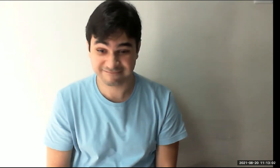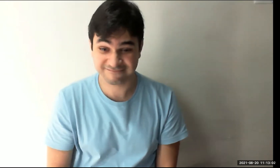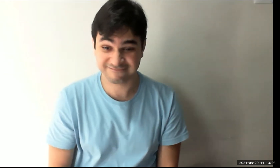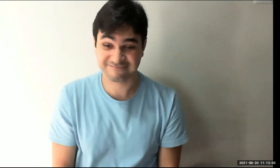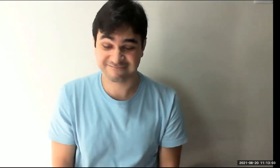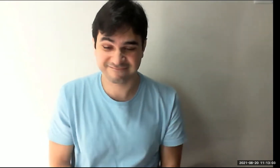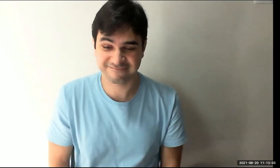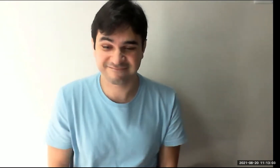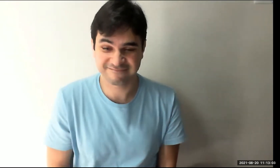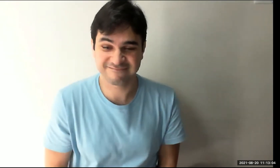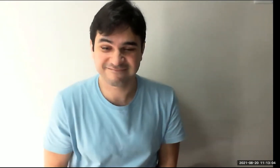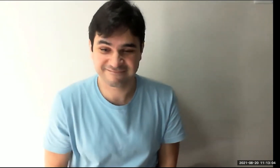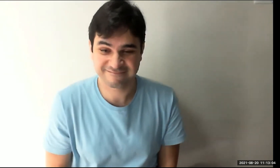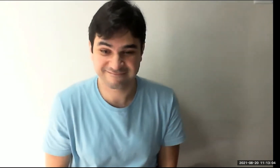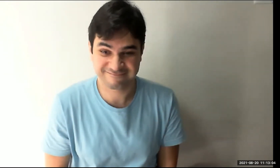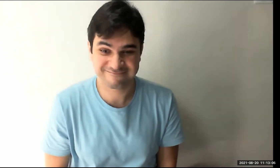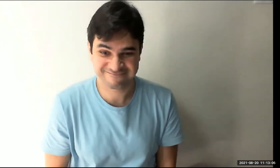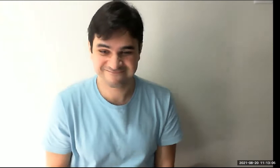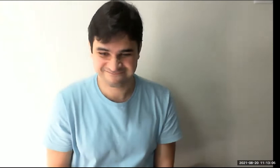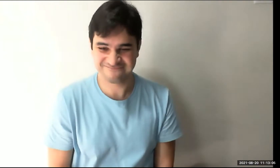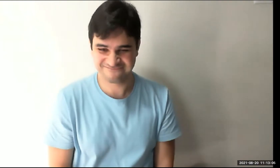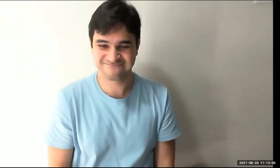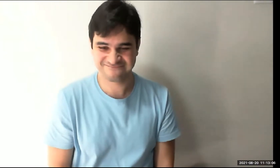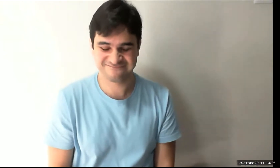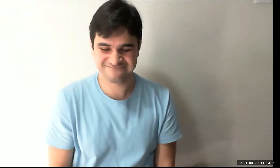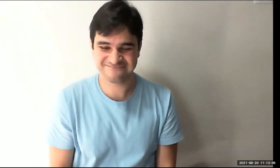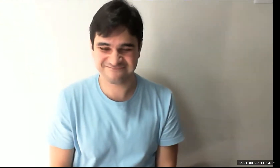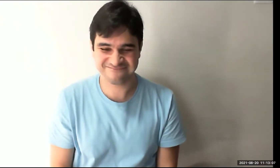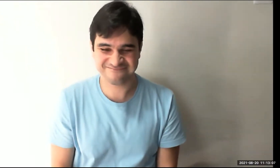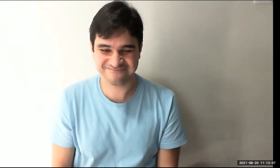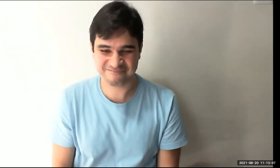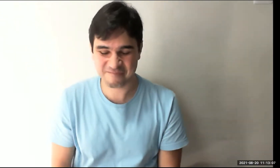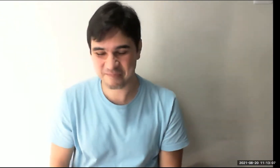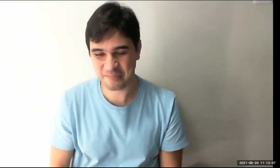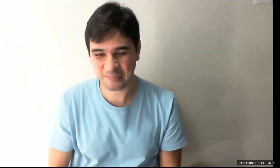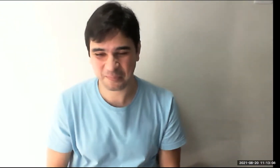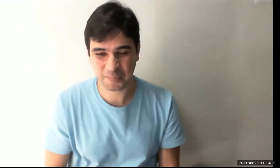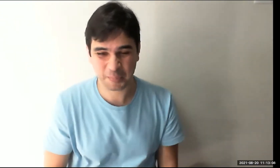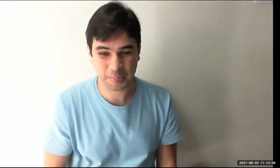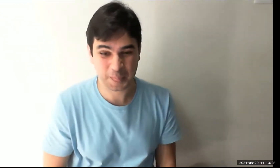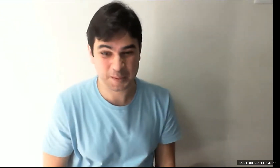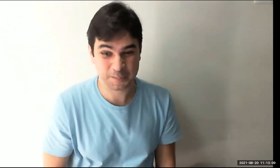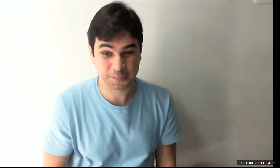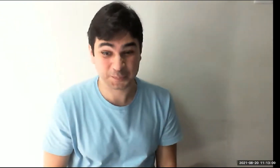de Libras, a Vanessa e a Bárbara, né? E também queria